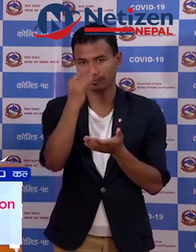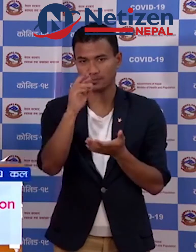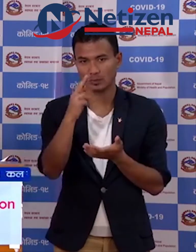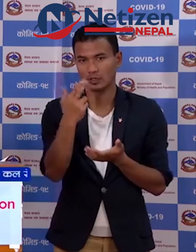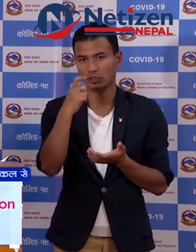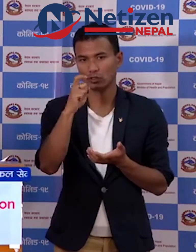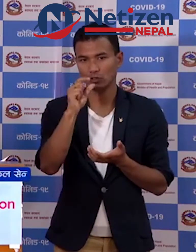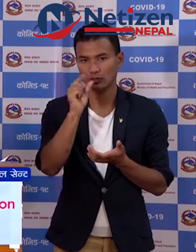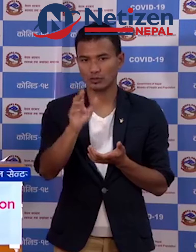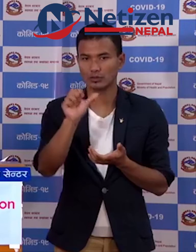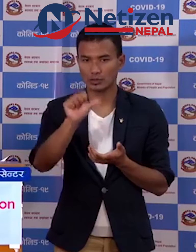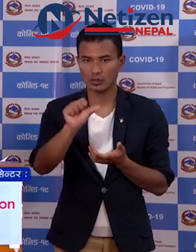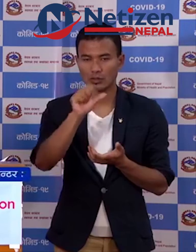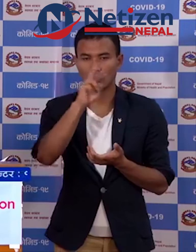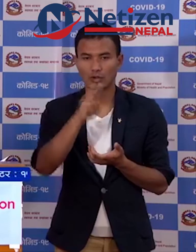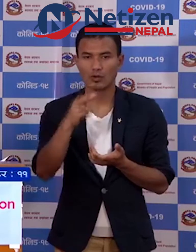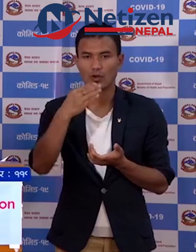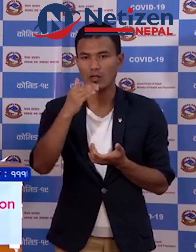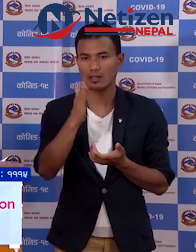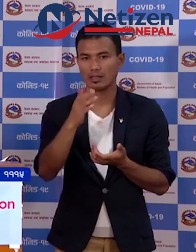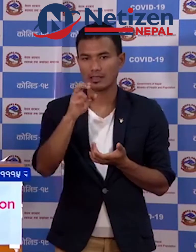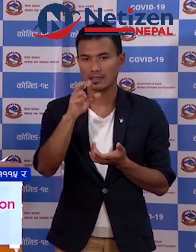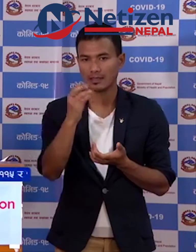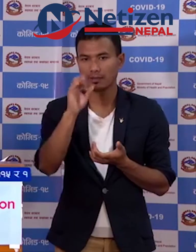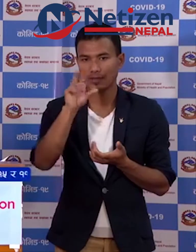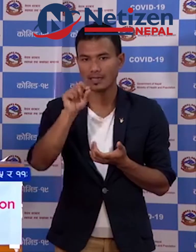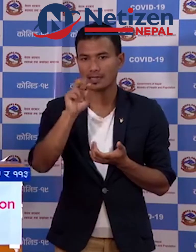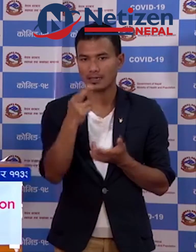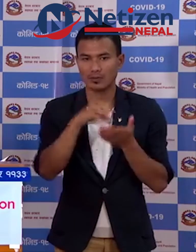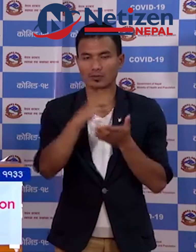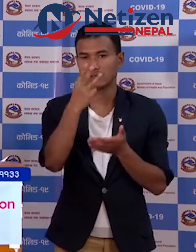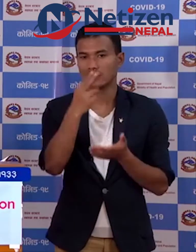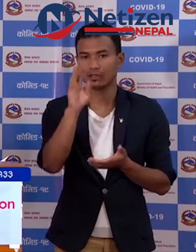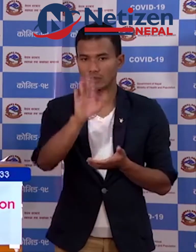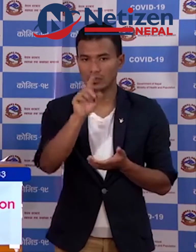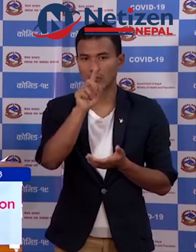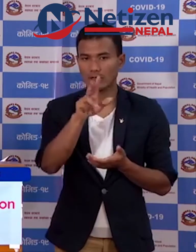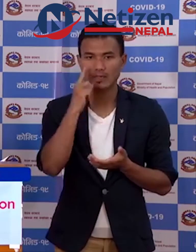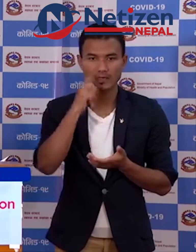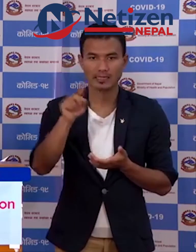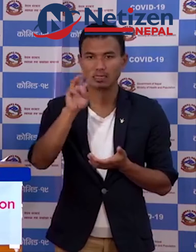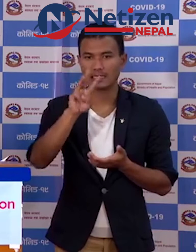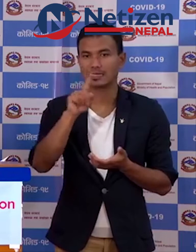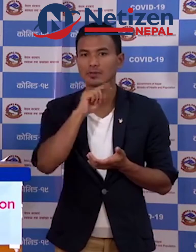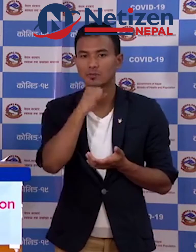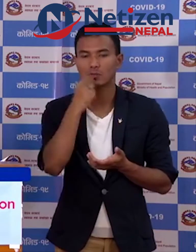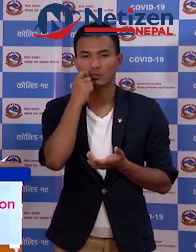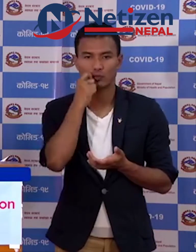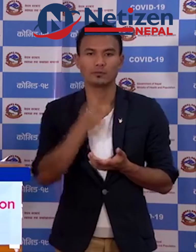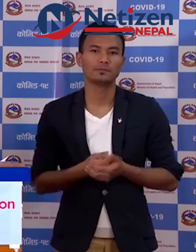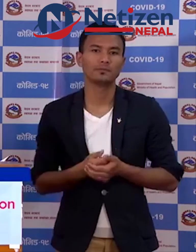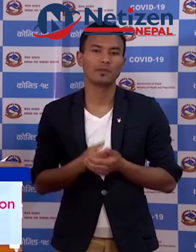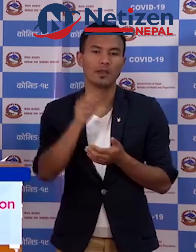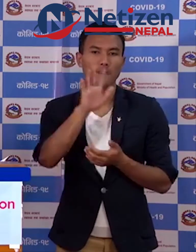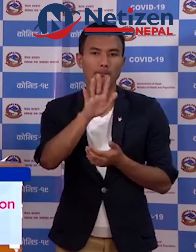नगरपालिका र हल्दीबारी गाउँपालिका क्वारेन्टाइनको 3 जना हुनुहुन्छ, 18-31 वर्षको पुरुष